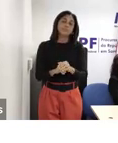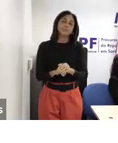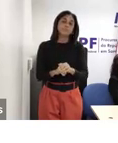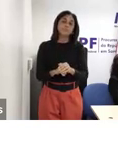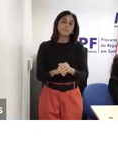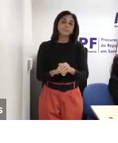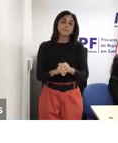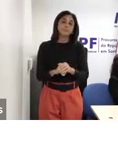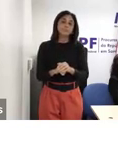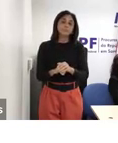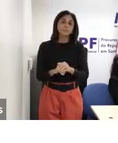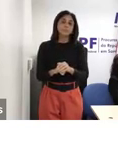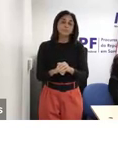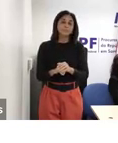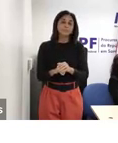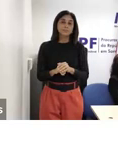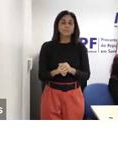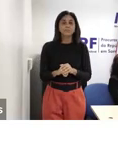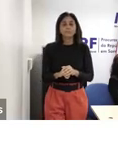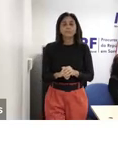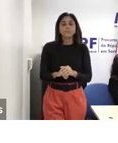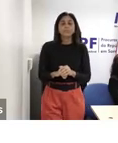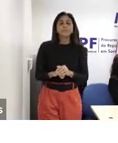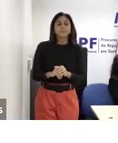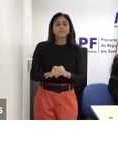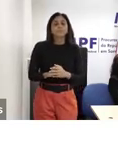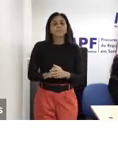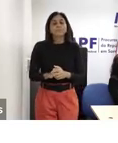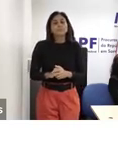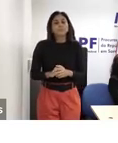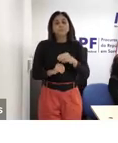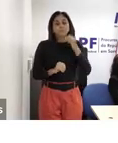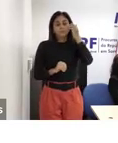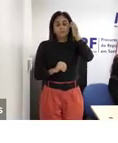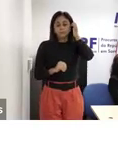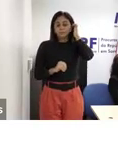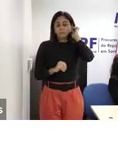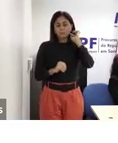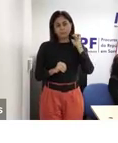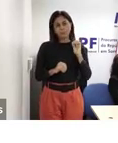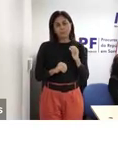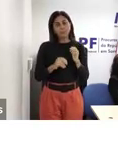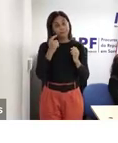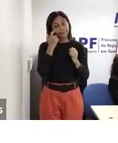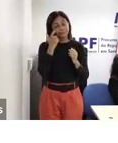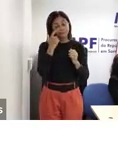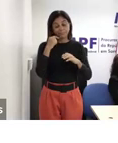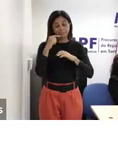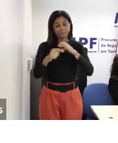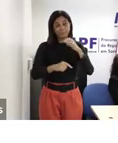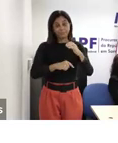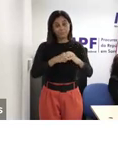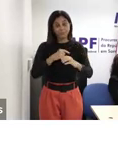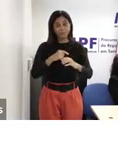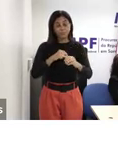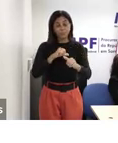eh e tem uma outra dificuldade colega Vinícius estava falando que o mundo mudou tem um um